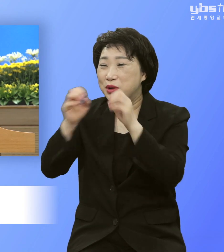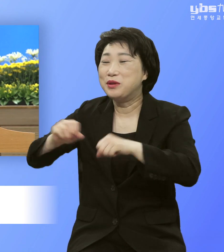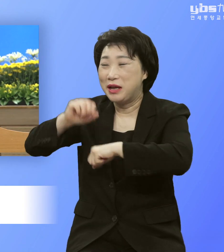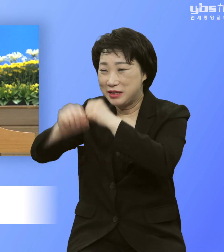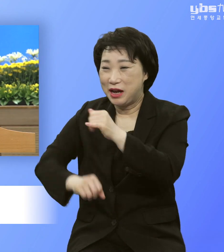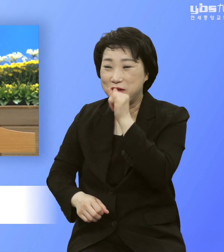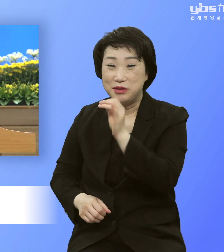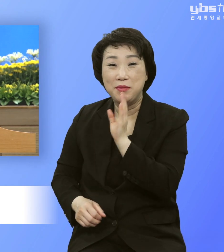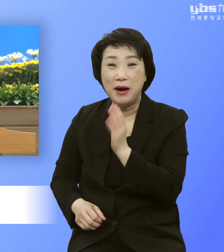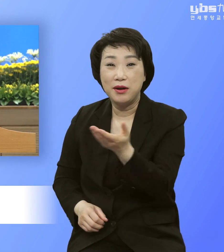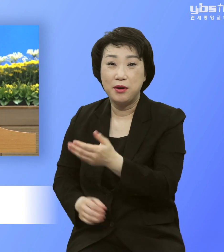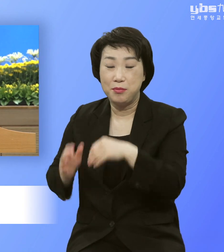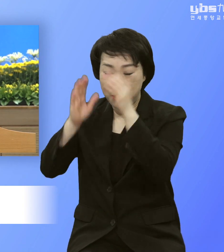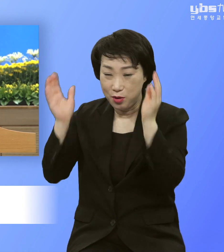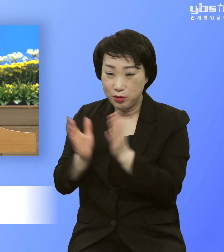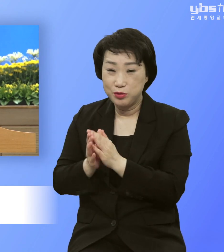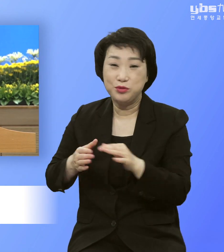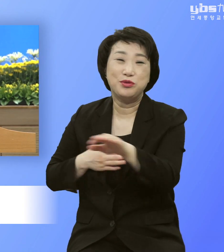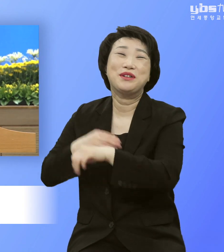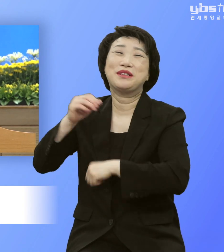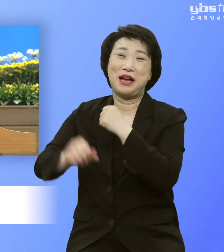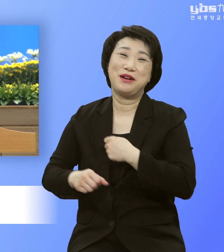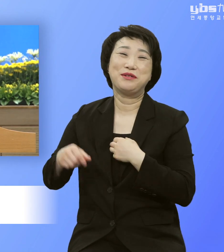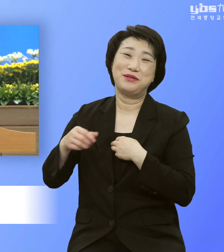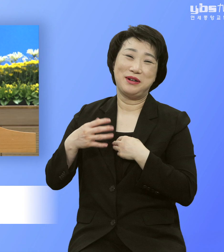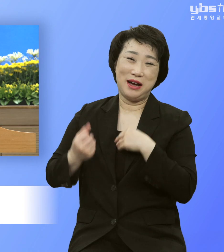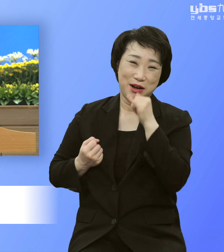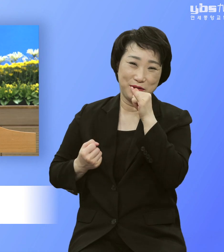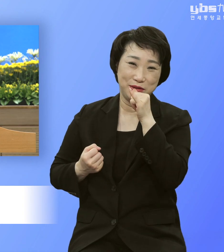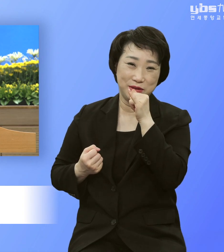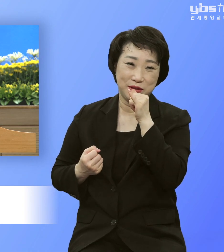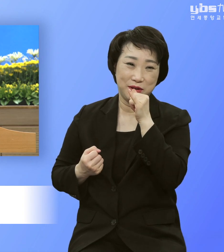자유, 우리는 이런 자유가 있다 이 말이에요.